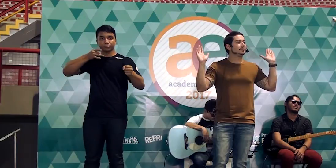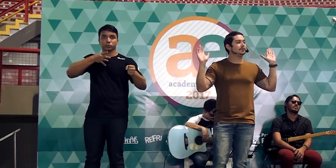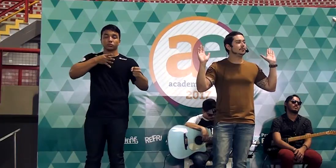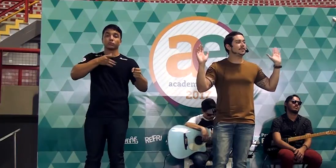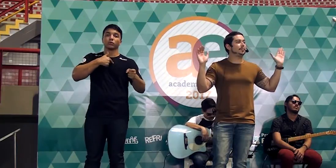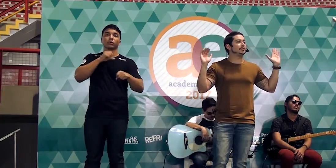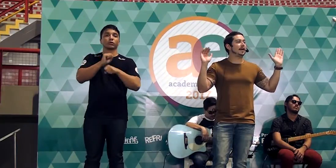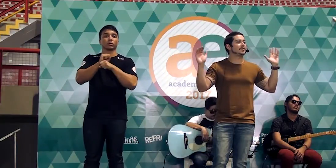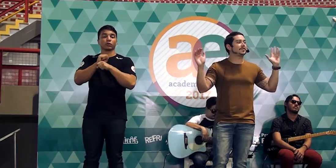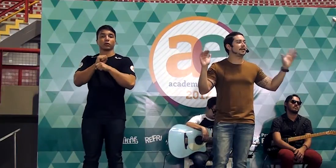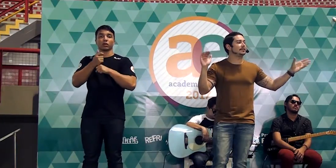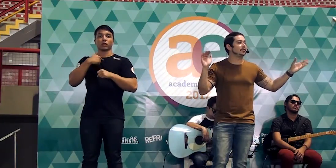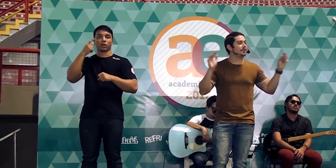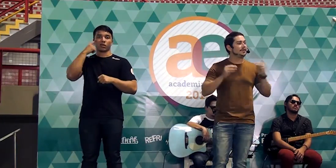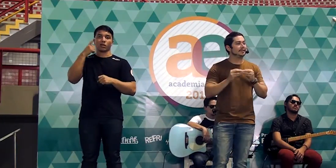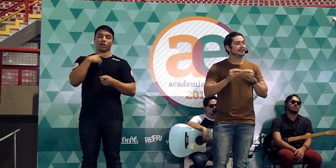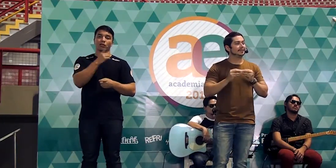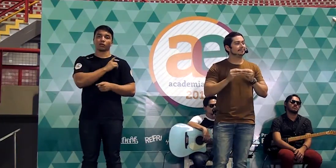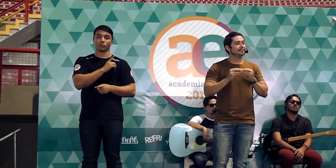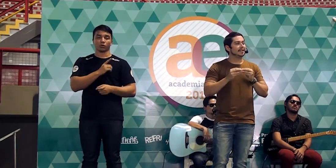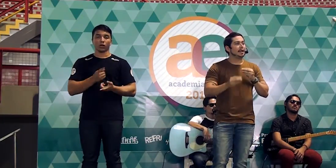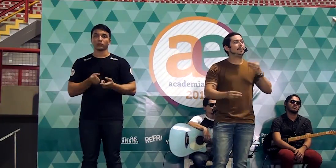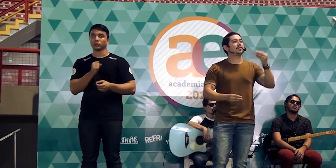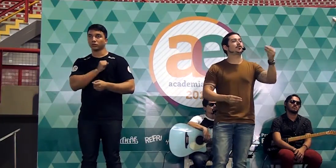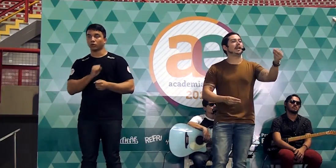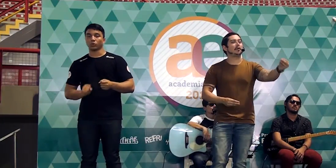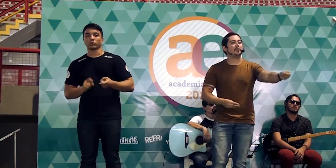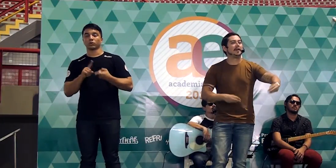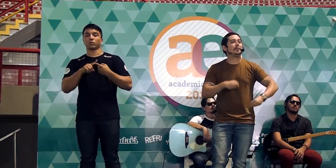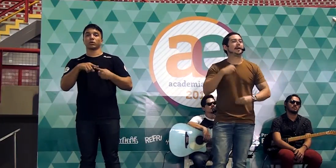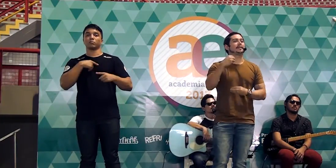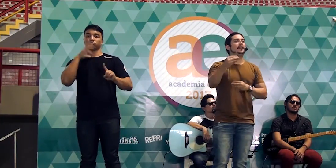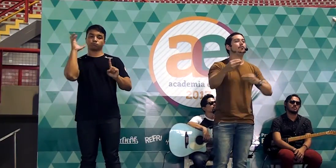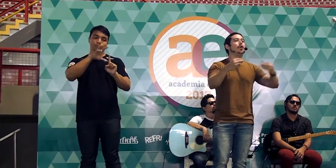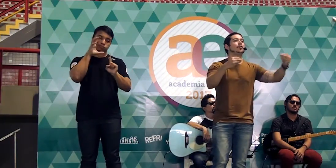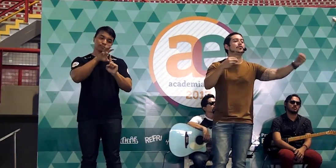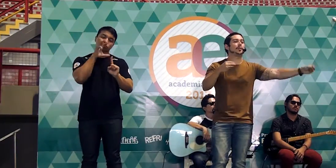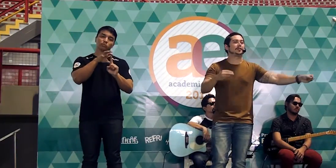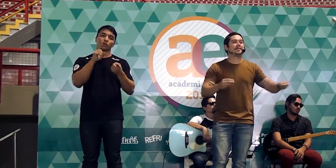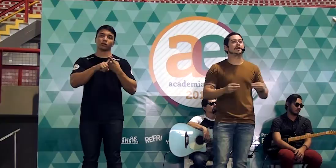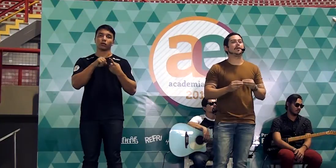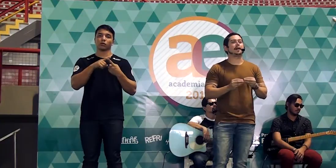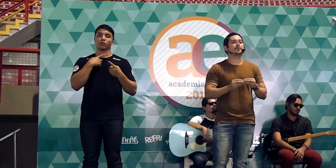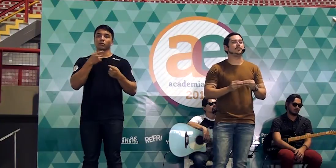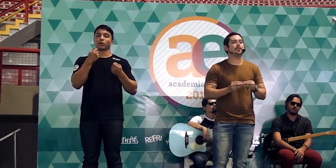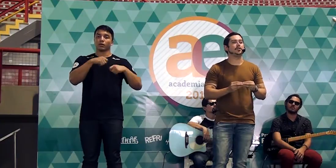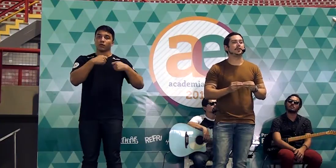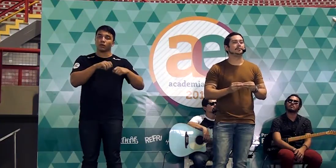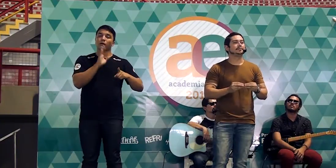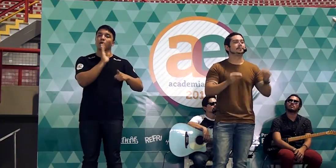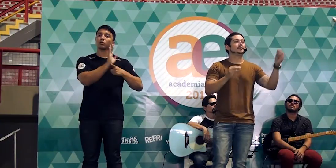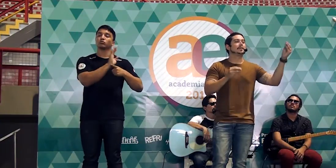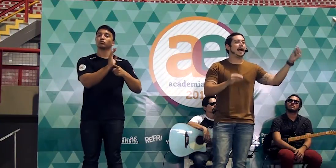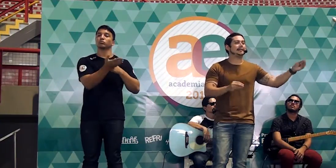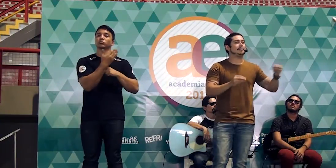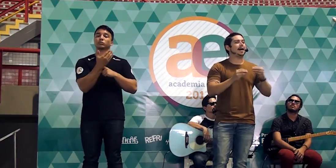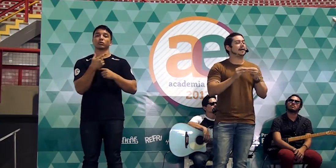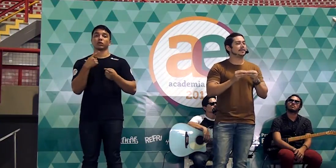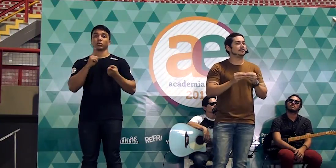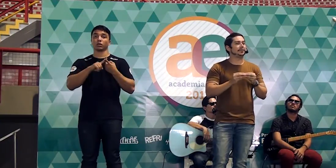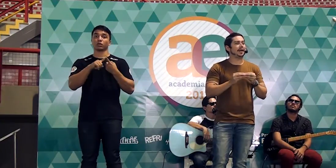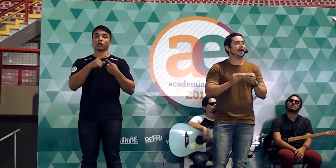renderam os deputados e senadores e pressionaram o governo para ter um órgão de proteção à causa indígena,